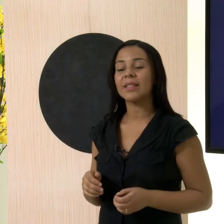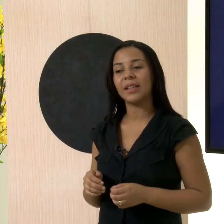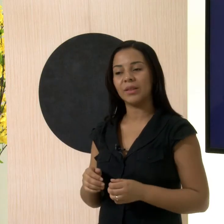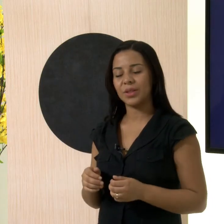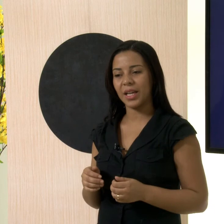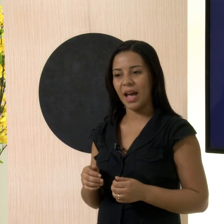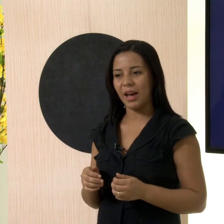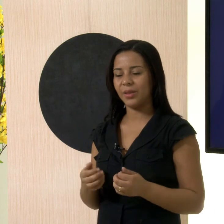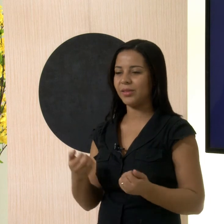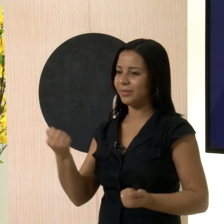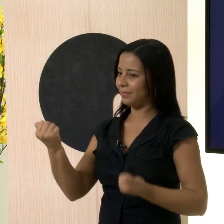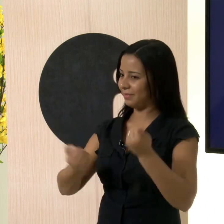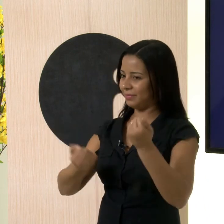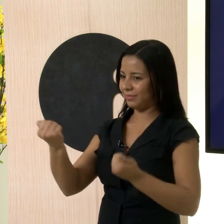sinal de carro,